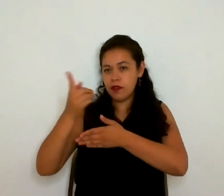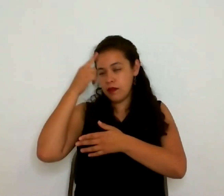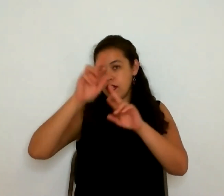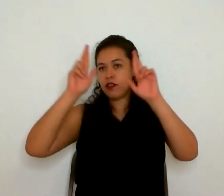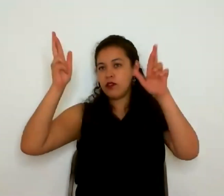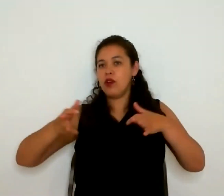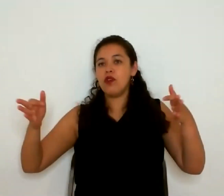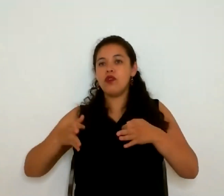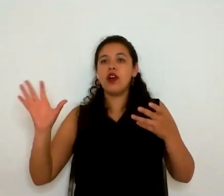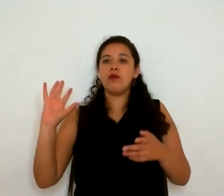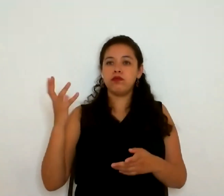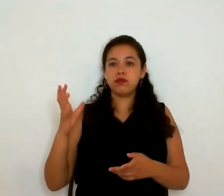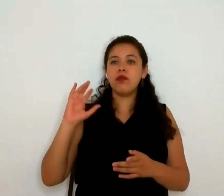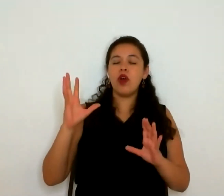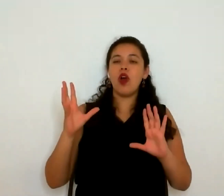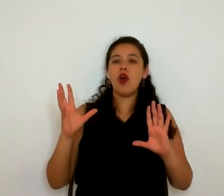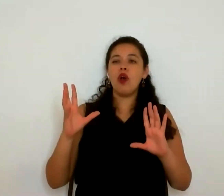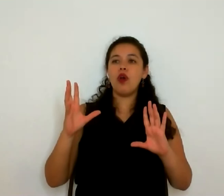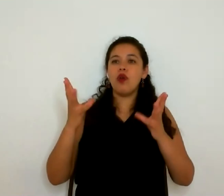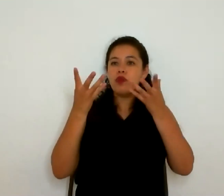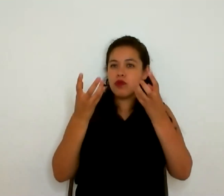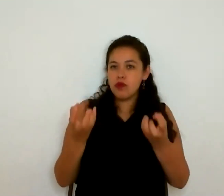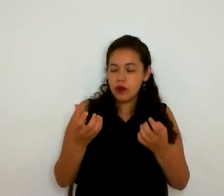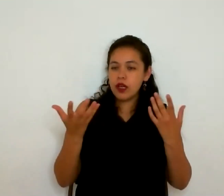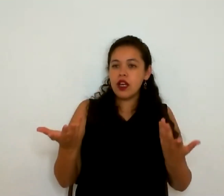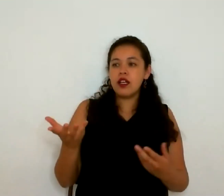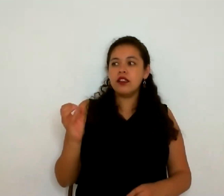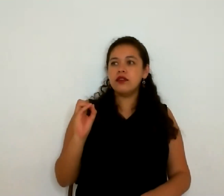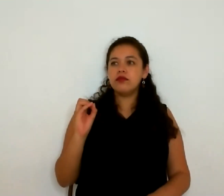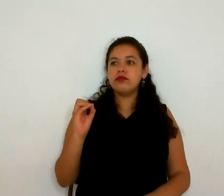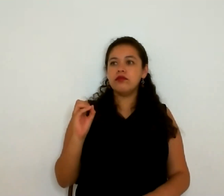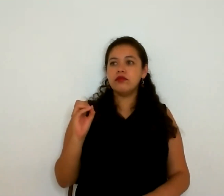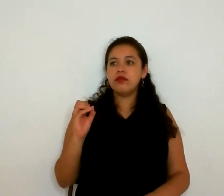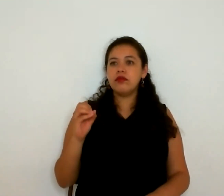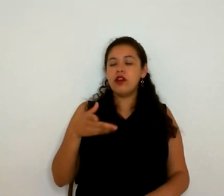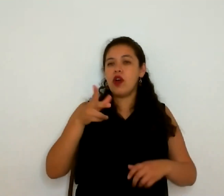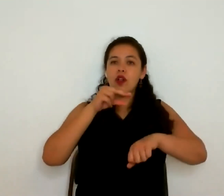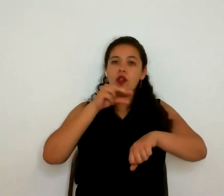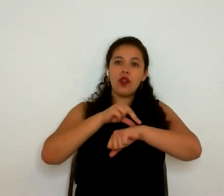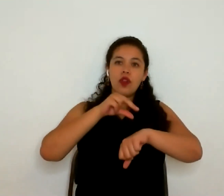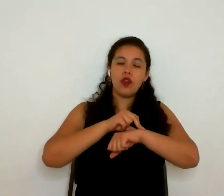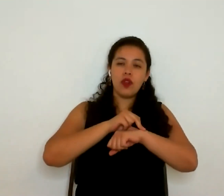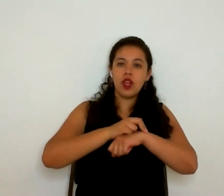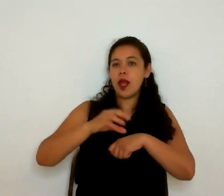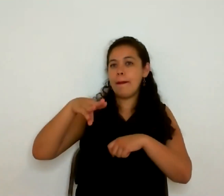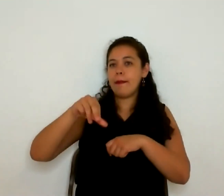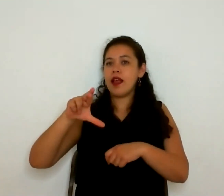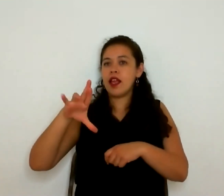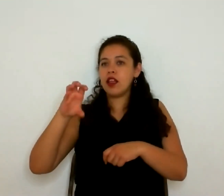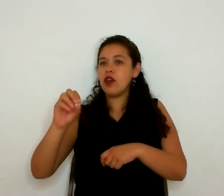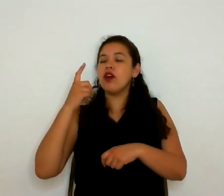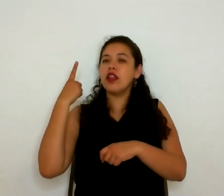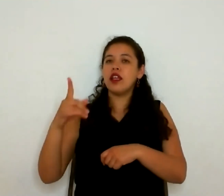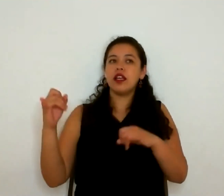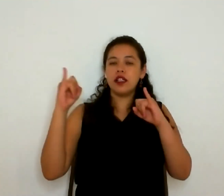una lavadora una secadora este uno y el doctor mario guzmán del instituto nacional de salud